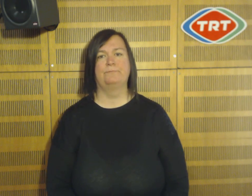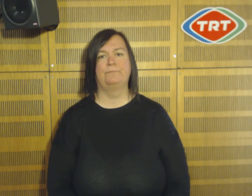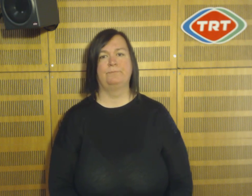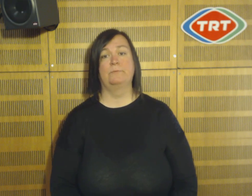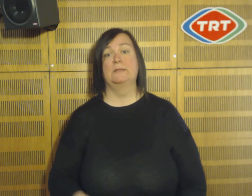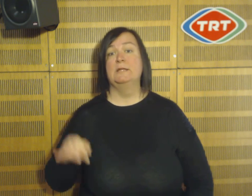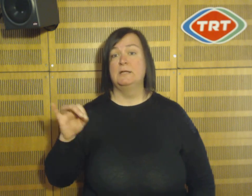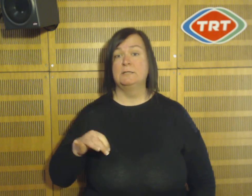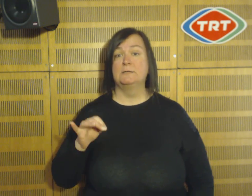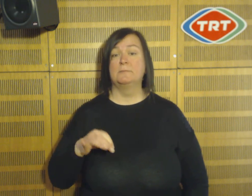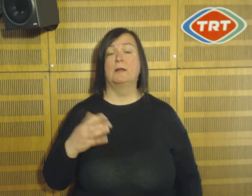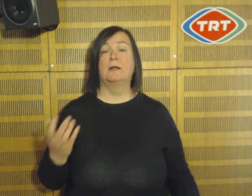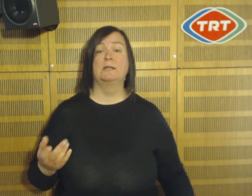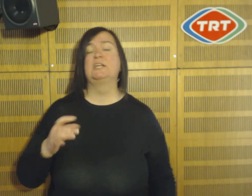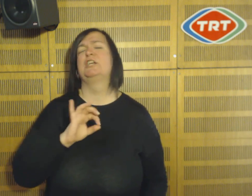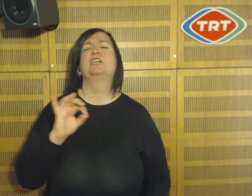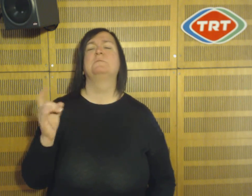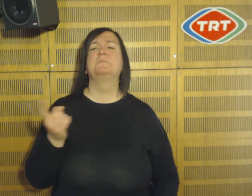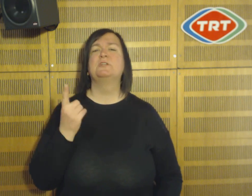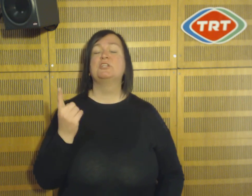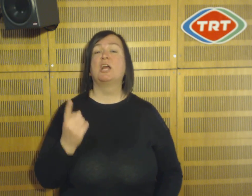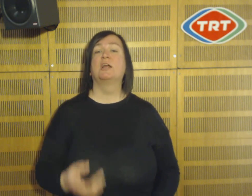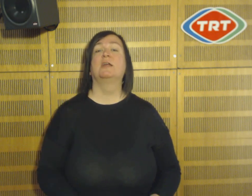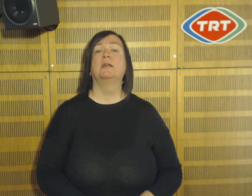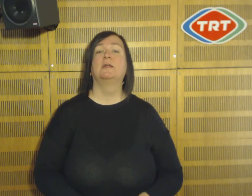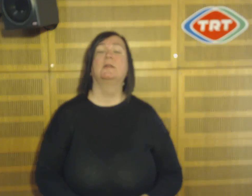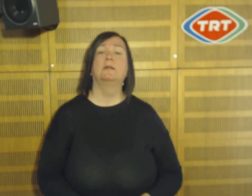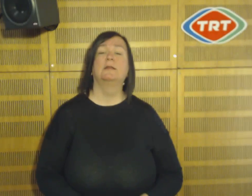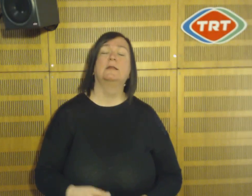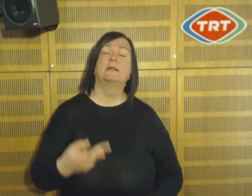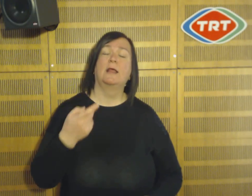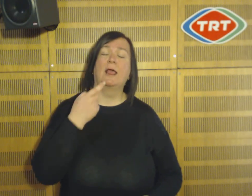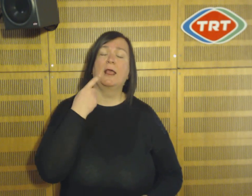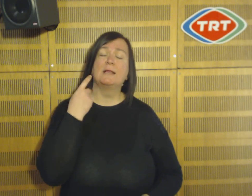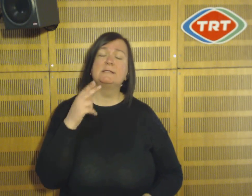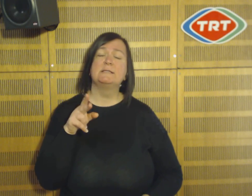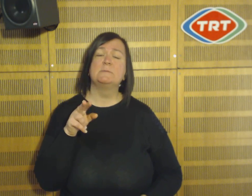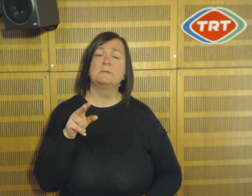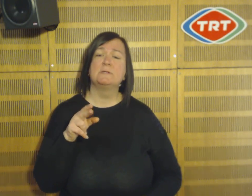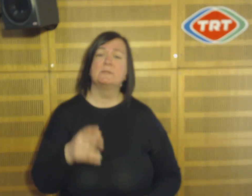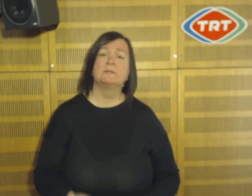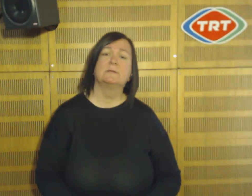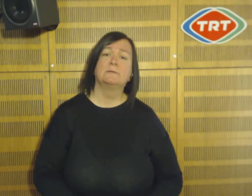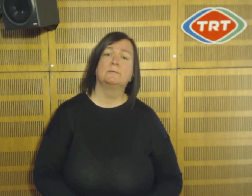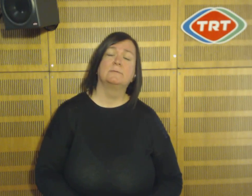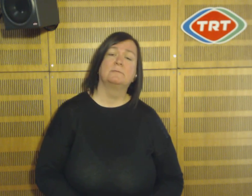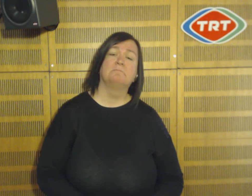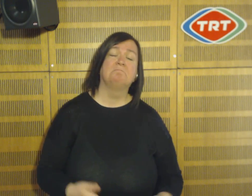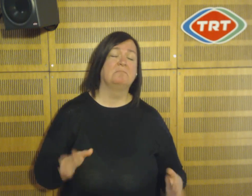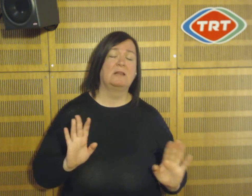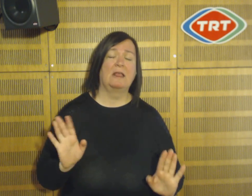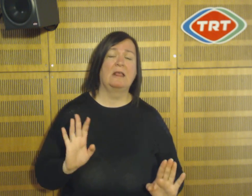Şimdi artık hiçbir şey eskisi gibi değil